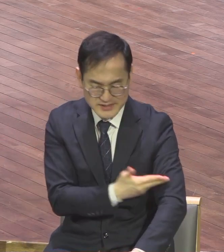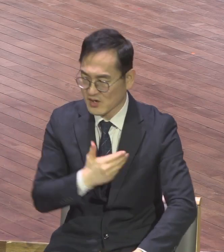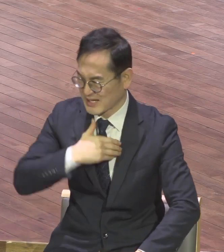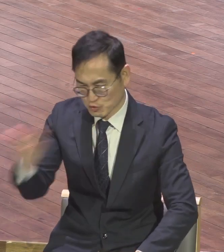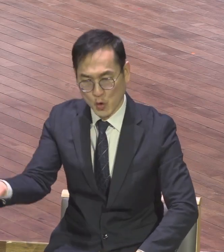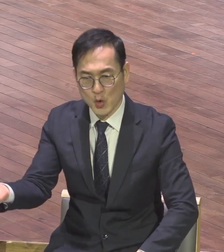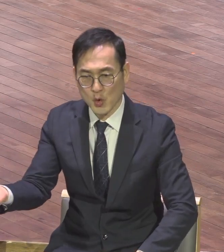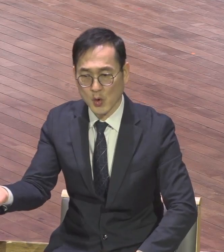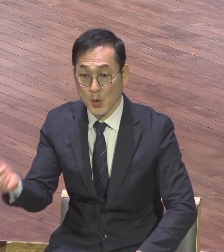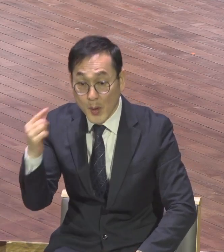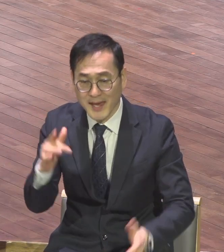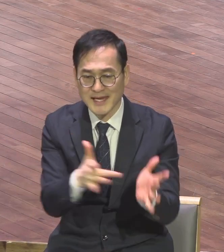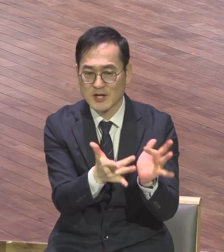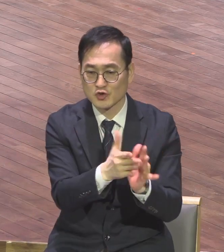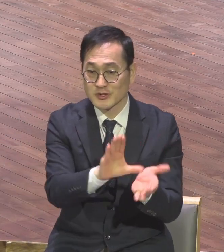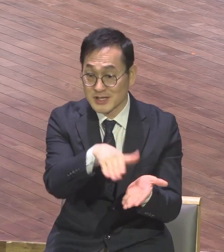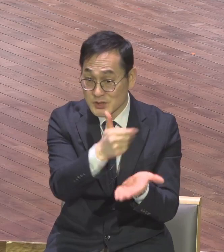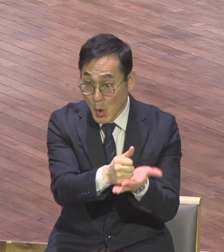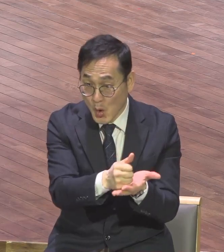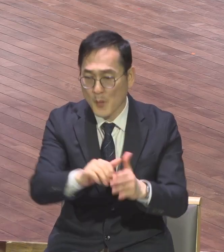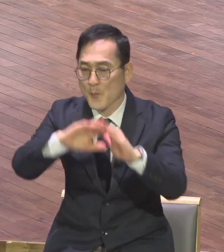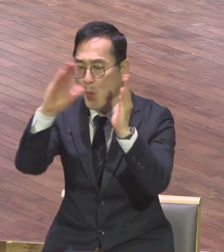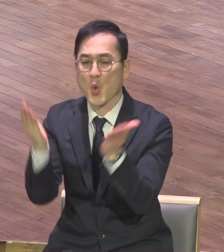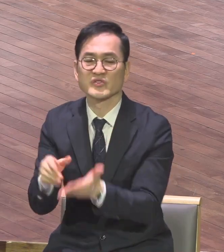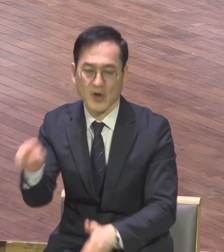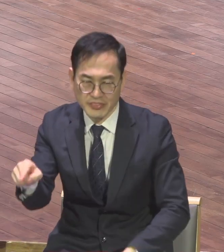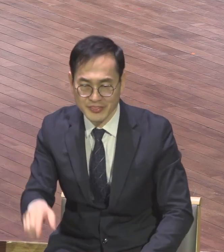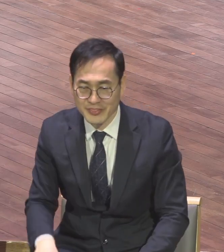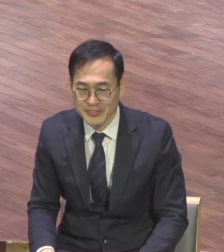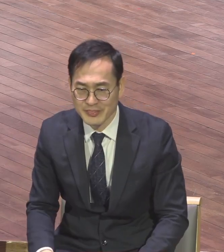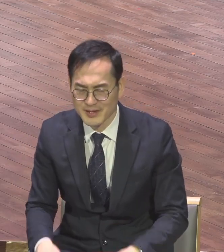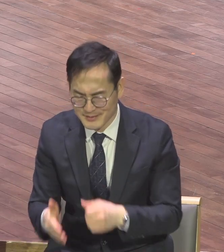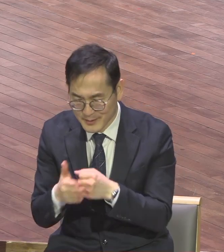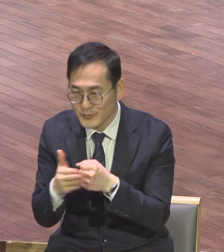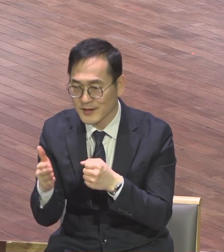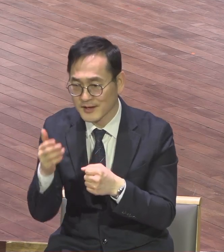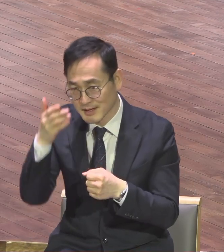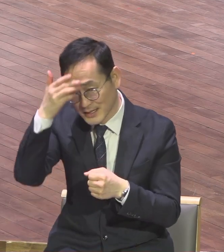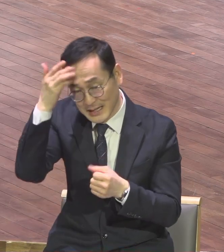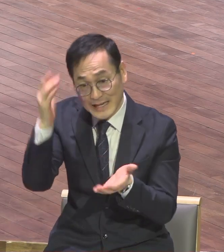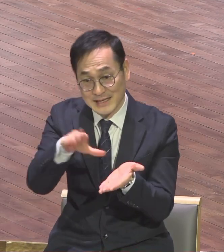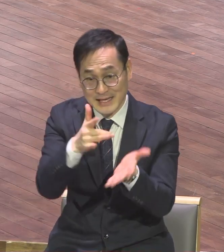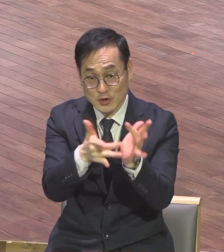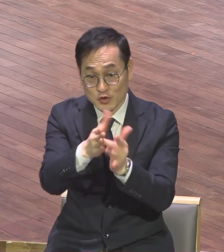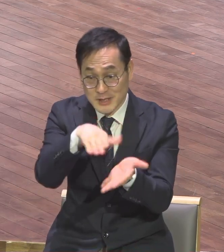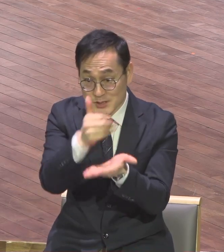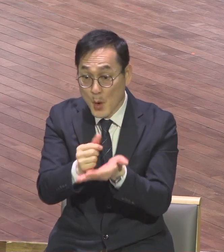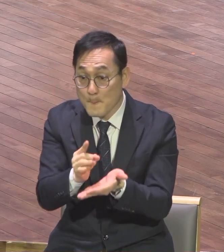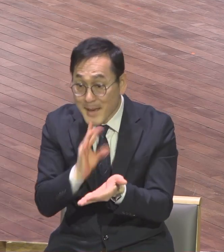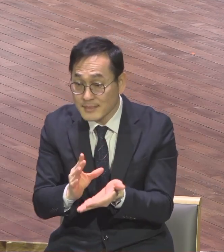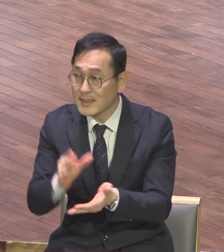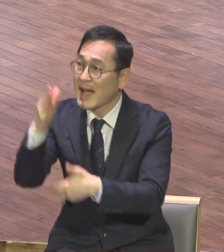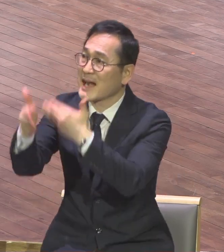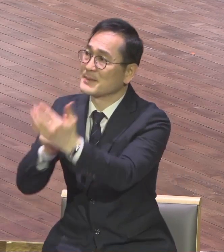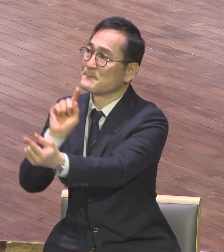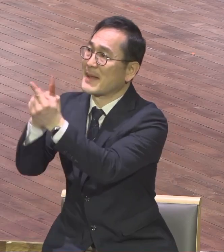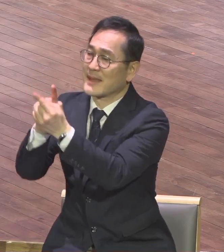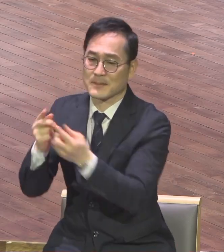자체가 모든 것이기 때문에 그렇습니다. 왜 모든 것이냐? 예수 그리스도만이 하나님 만나는 길이 되기 때문에